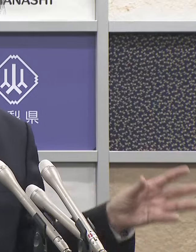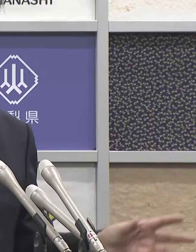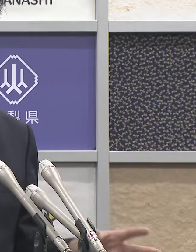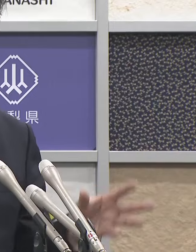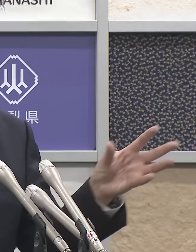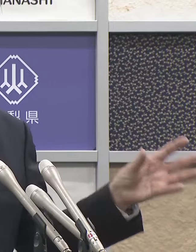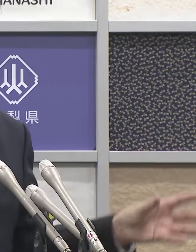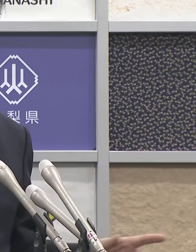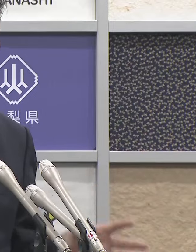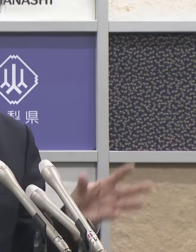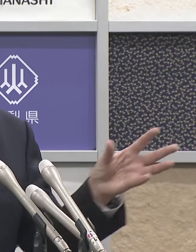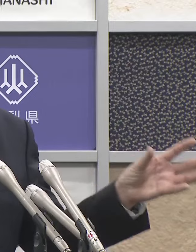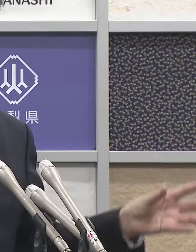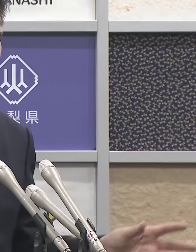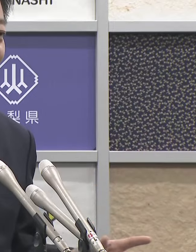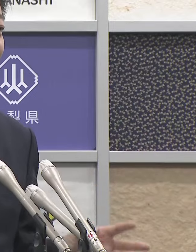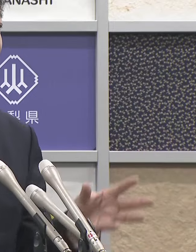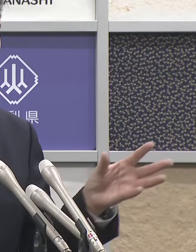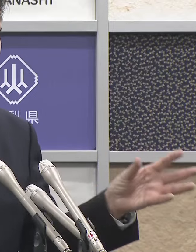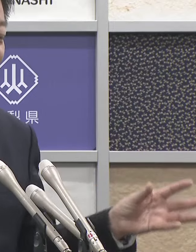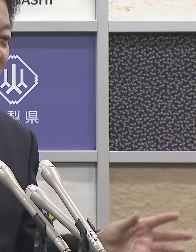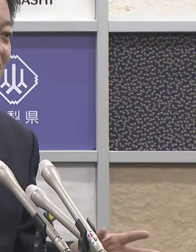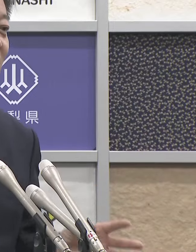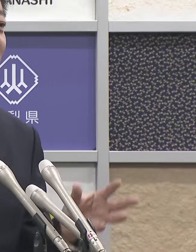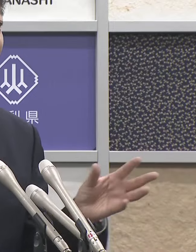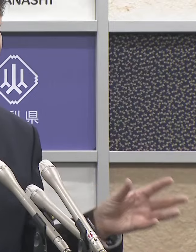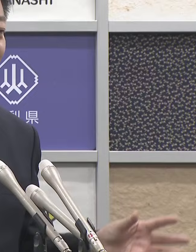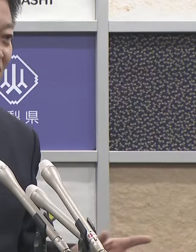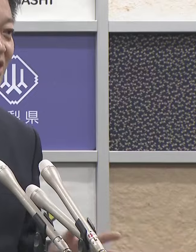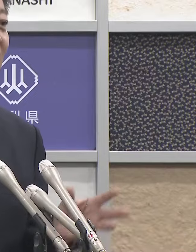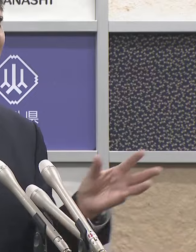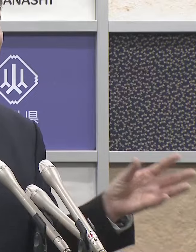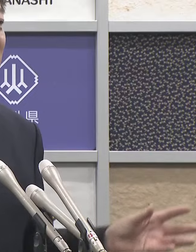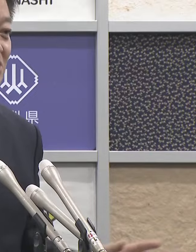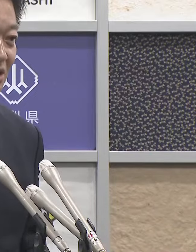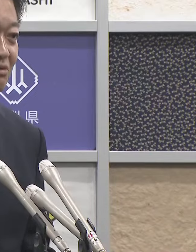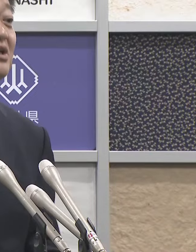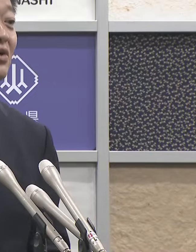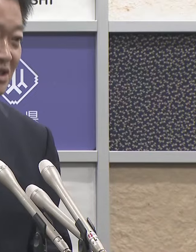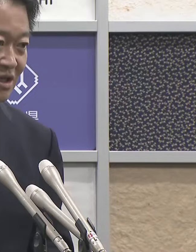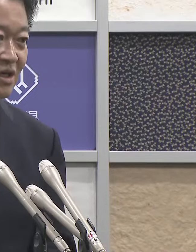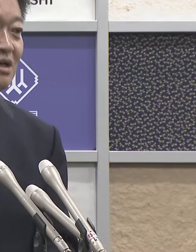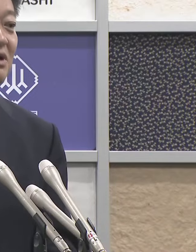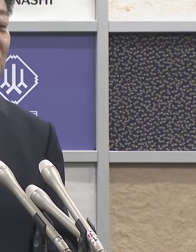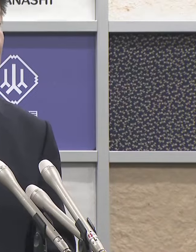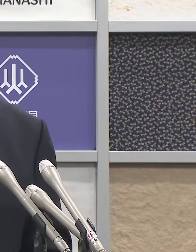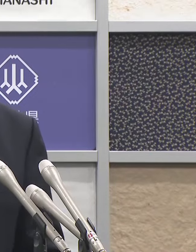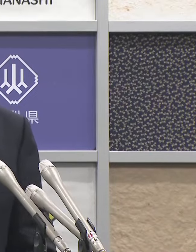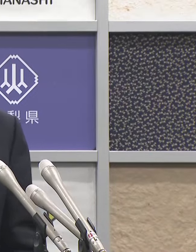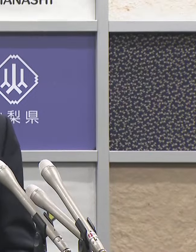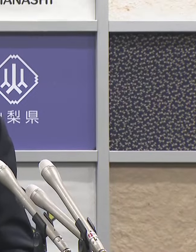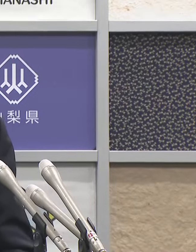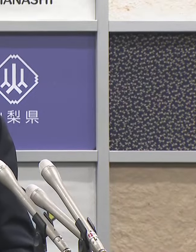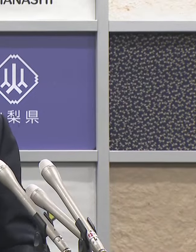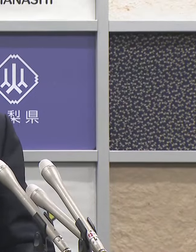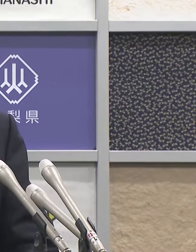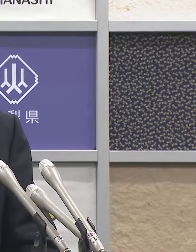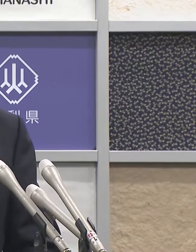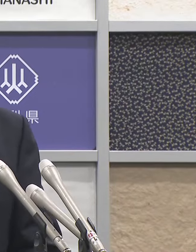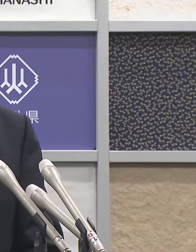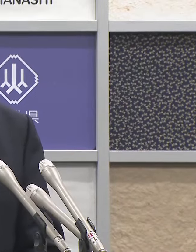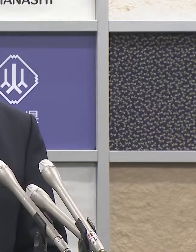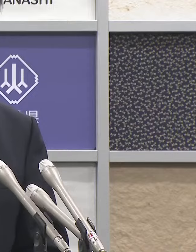そのビジネス化になることによって結果としてその火山を学ぶ人の働く場所が増えるように、こんな仕組み作りをですね、